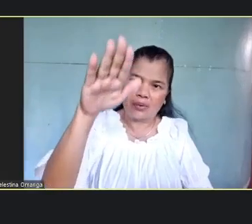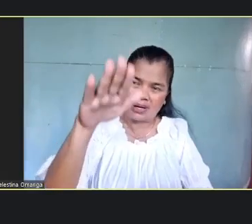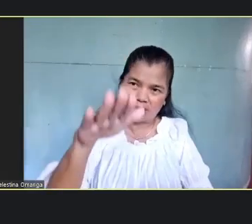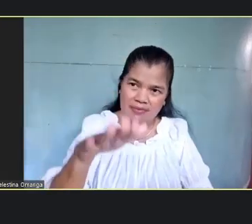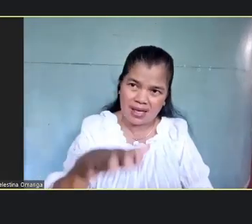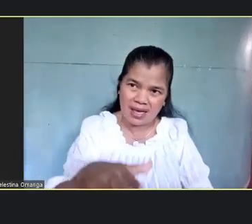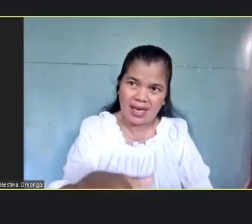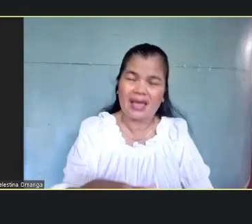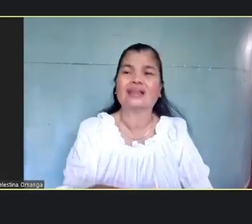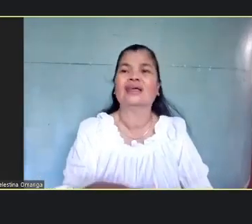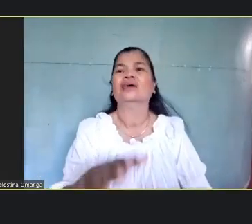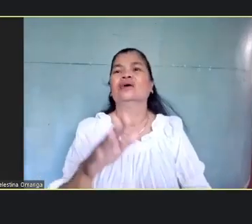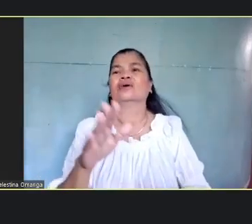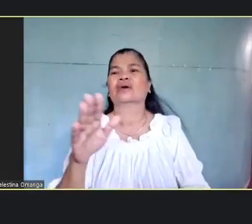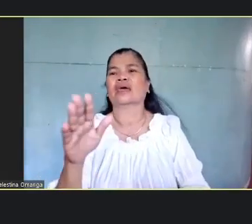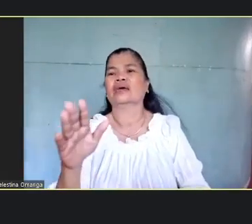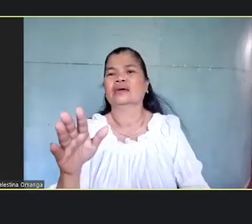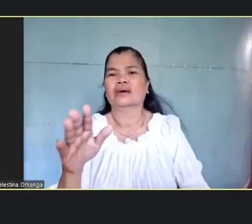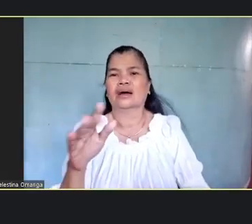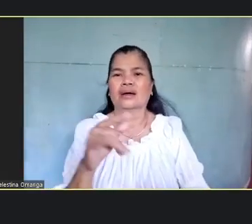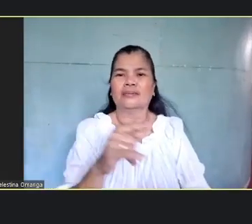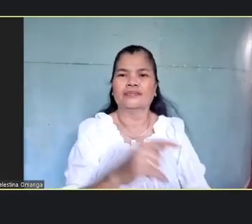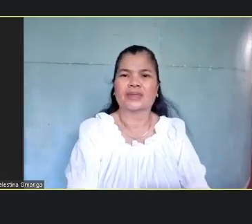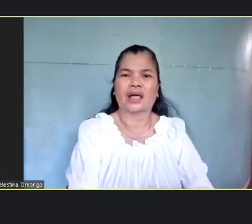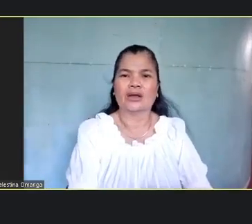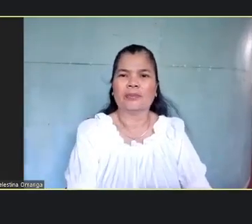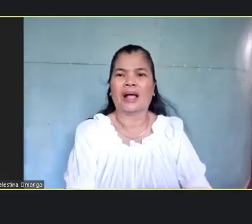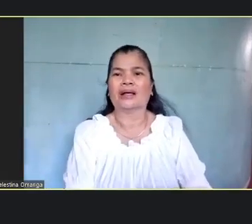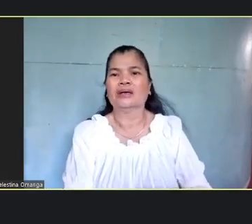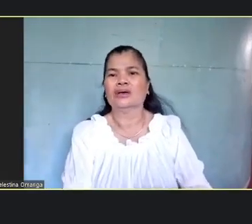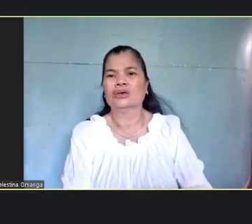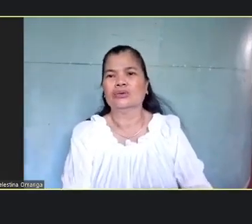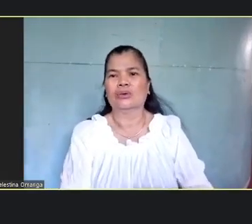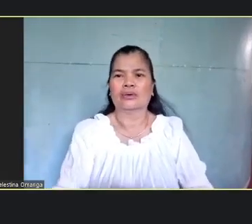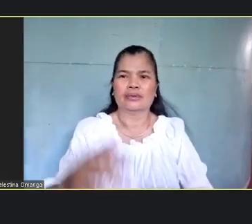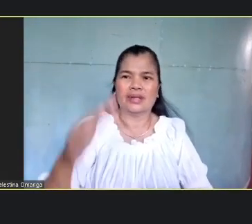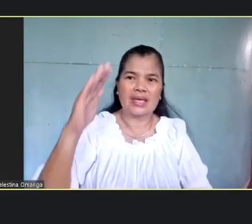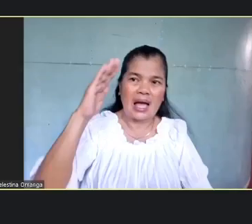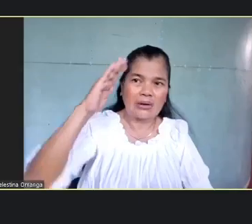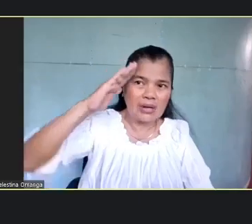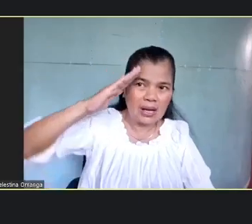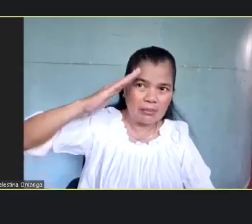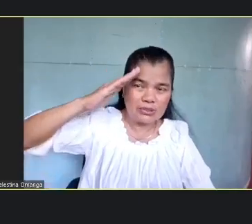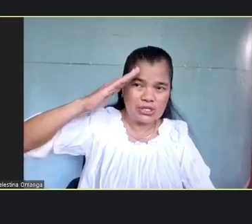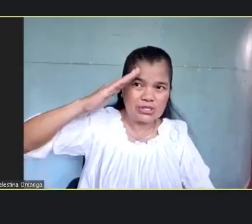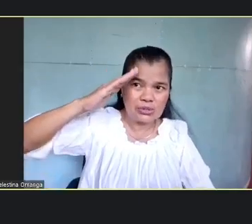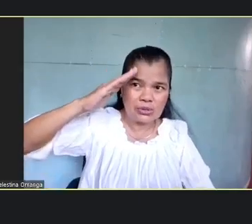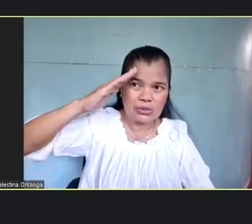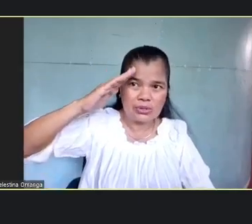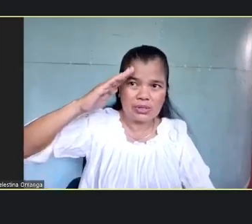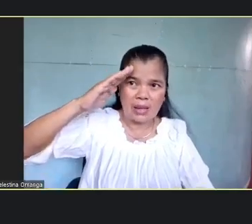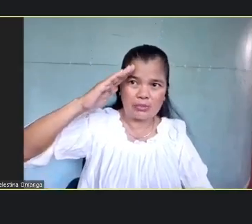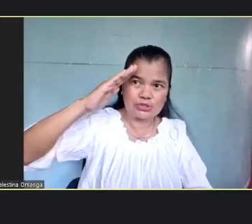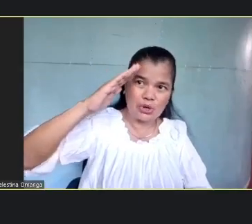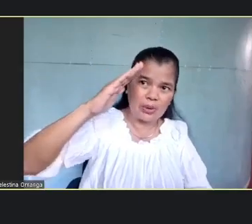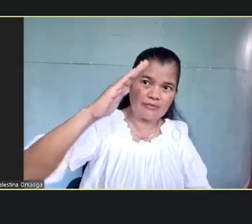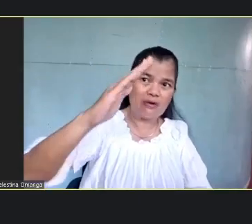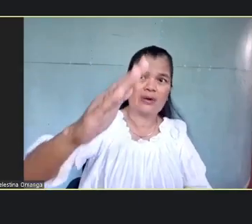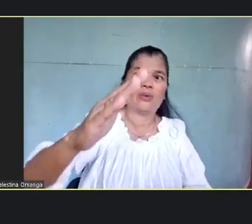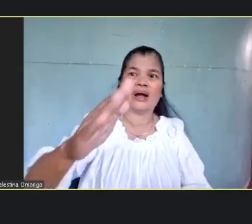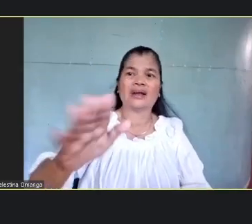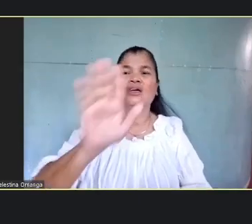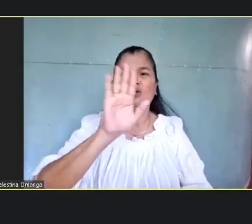the lowering of the hand. Okay? Ano pa? Yung diagonal ang posisyon, tapos